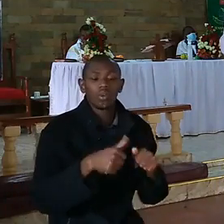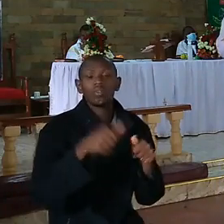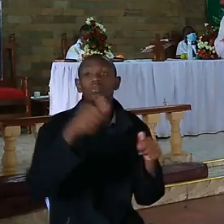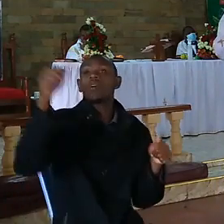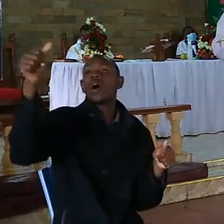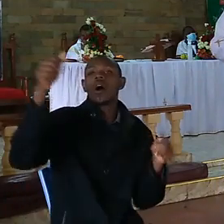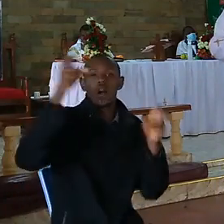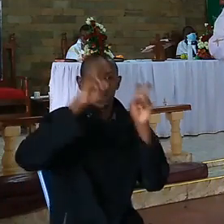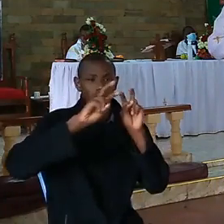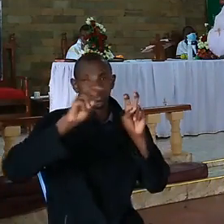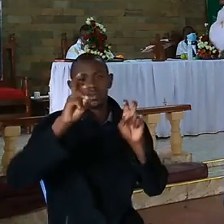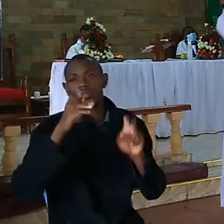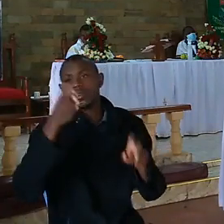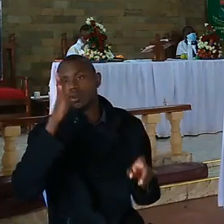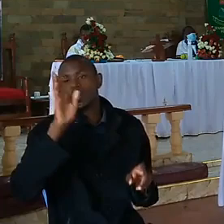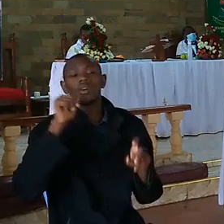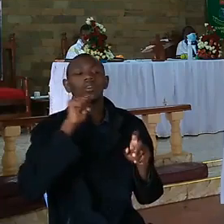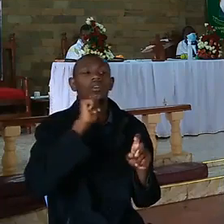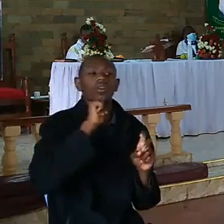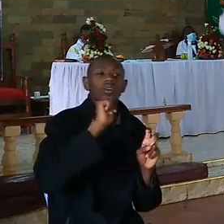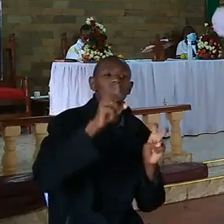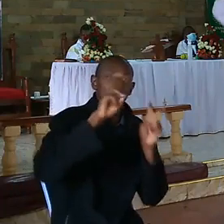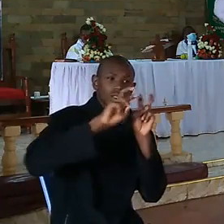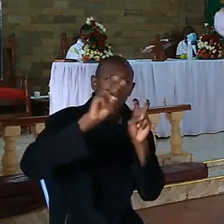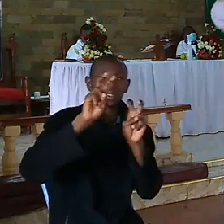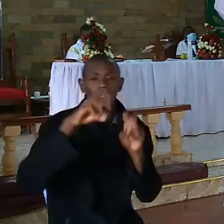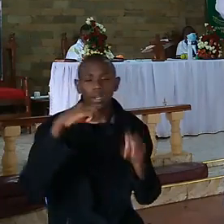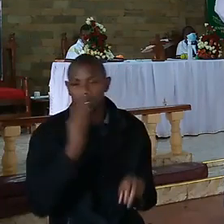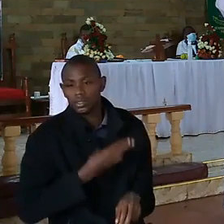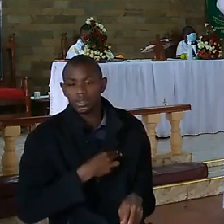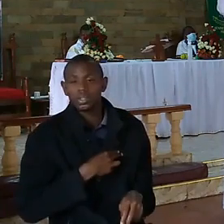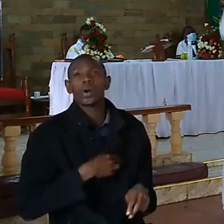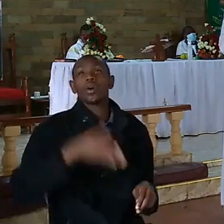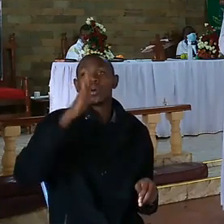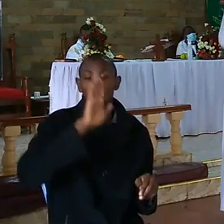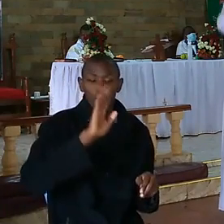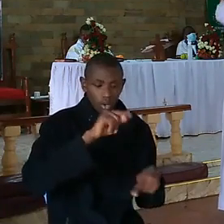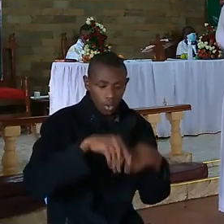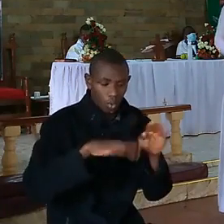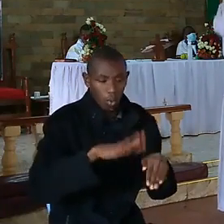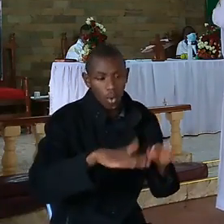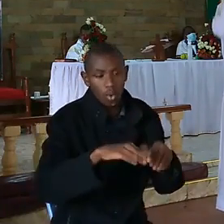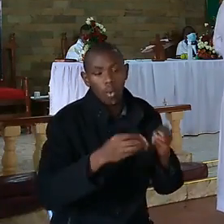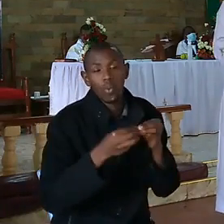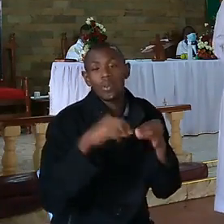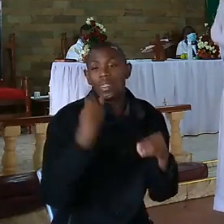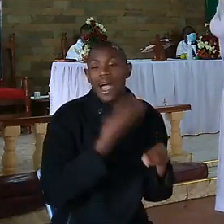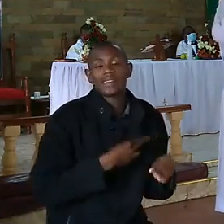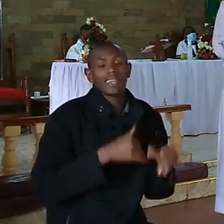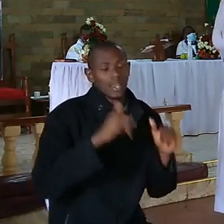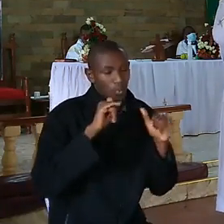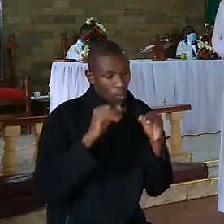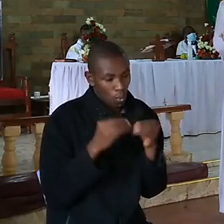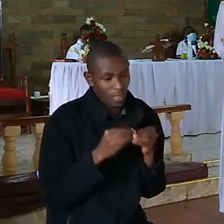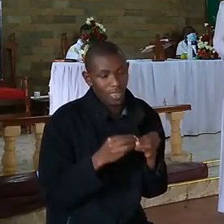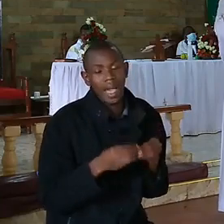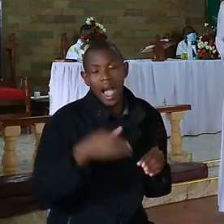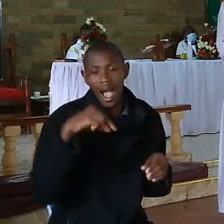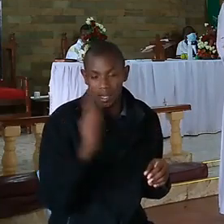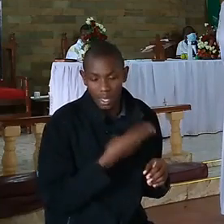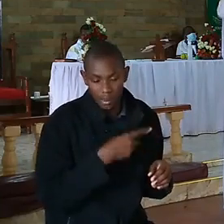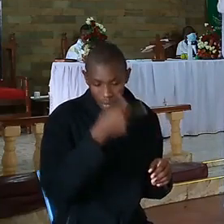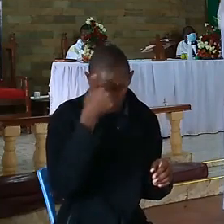ma ngai matingihota gutukinyira ngai atwaranaga o hamwe na ithwi na akoragwo ho because he is